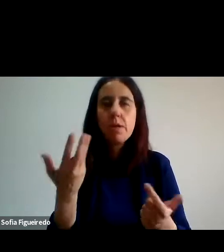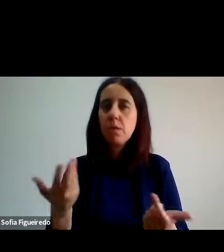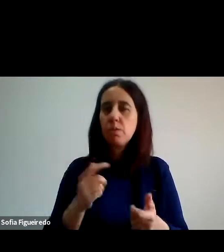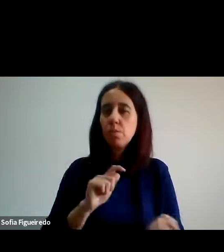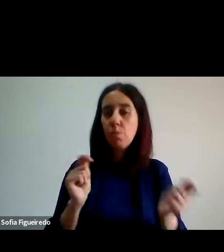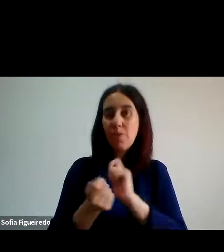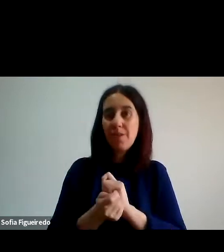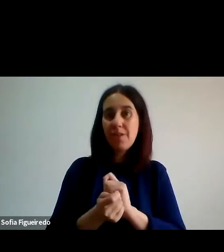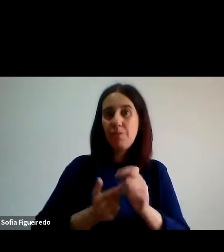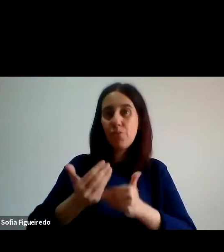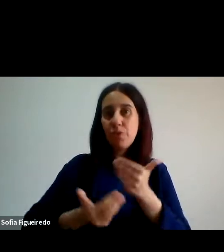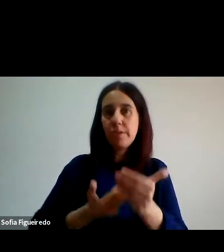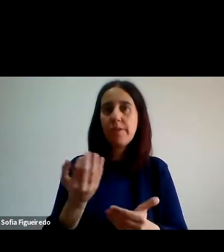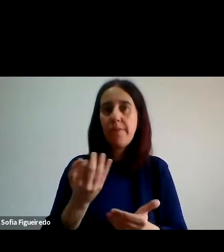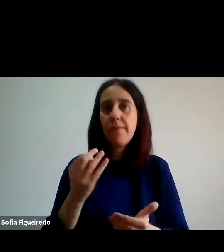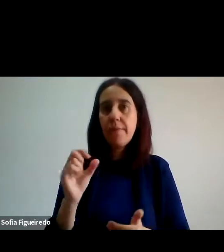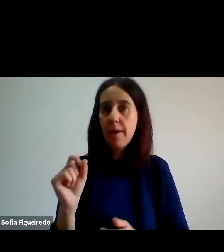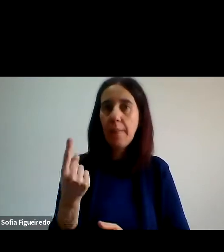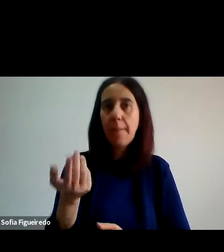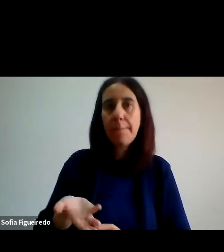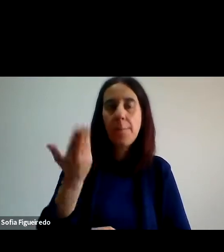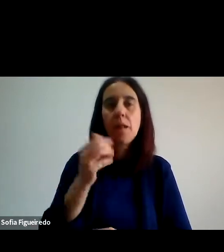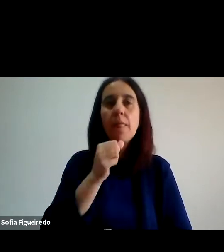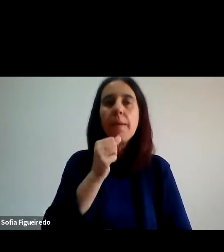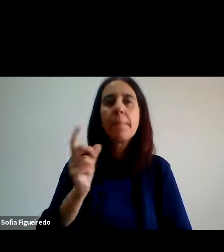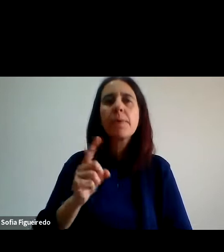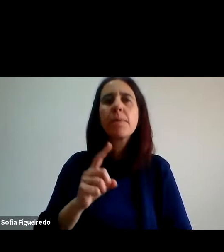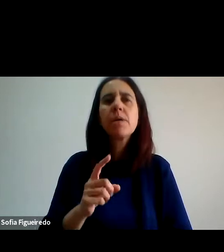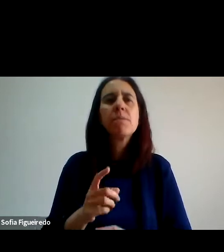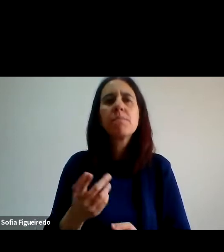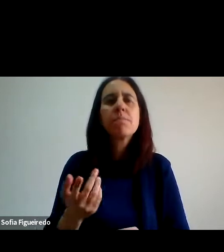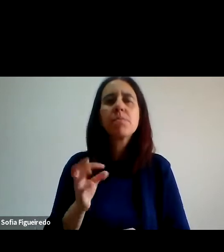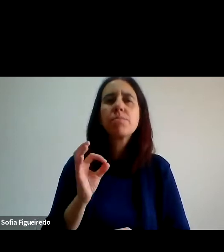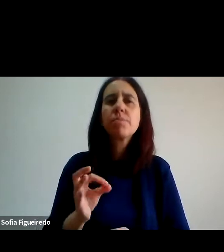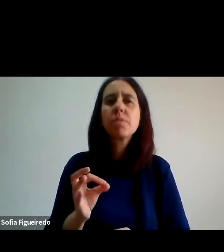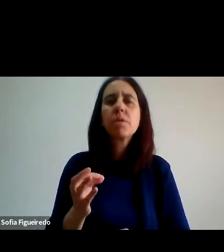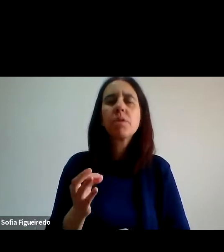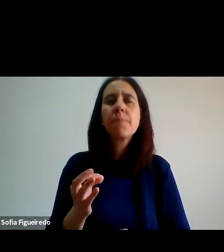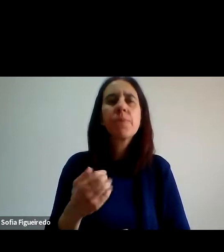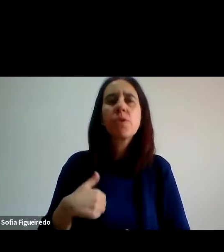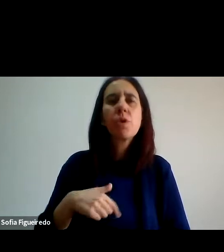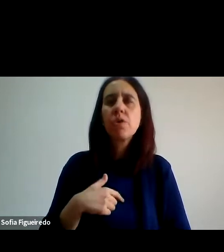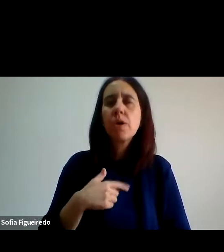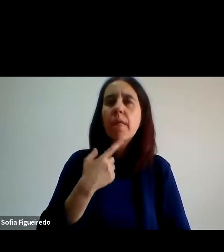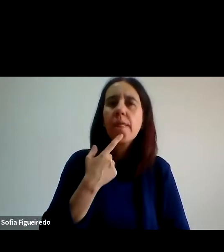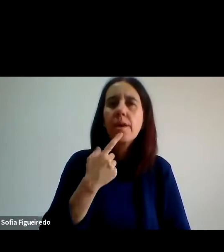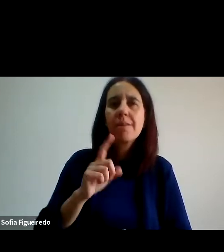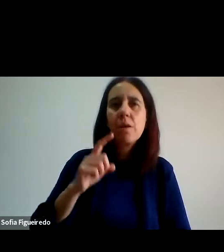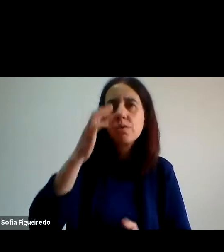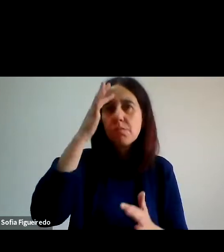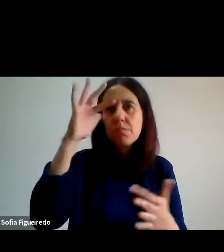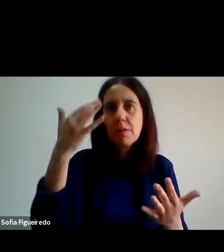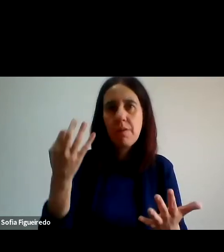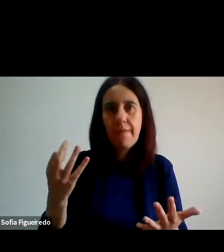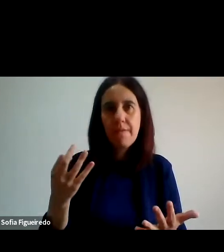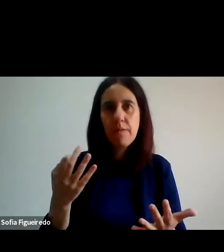mudança é efetivamente mais rápido e muitas vezes não lhe conseguimos chegar de uma forma tão próxima como nós imaginamos, precisamente por